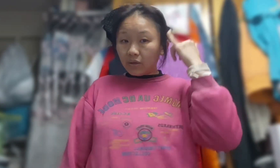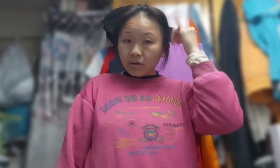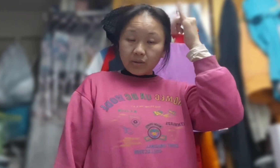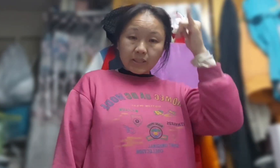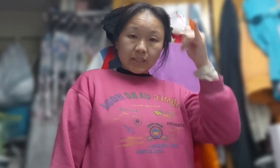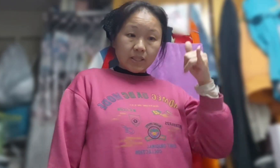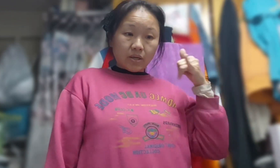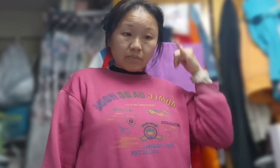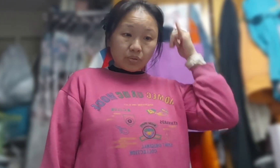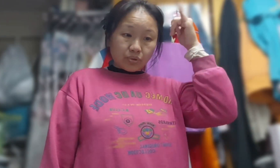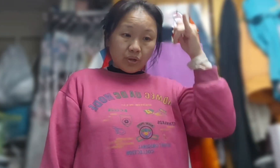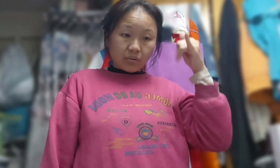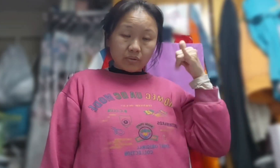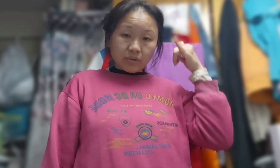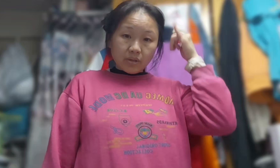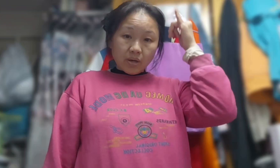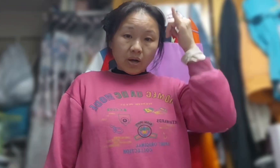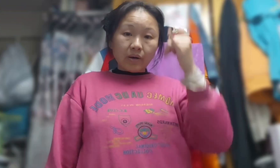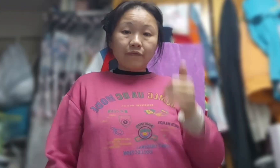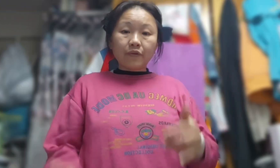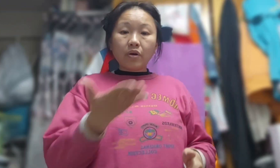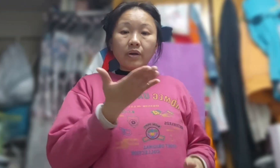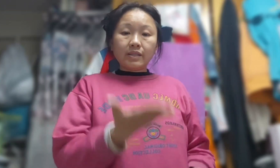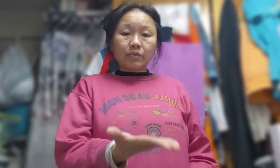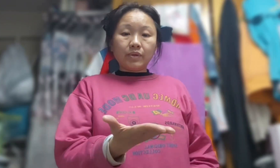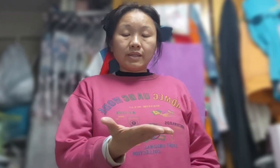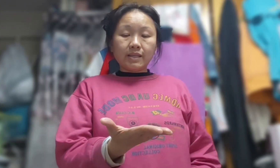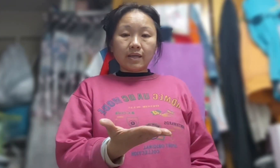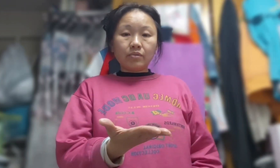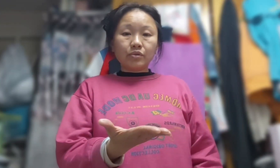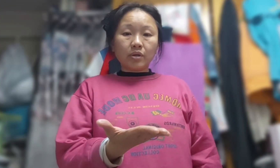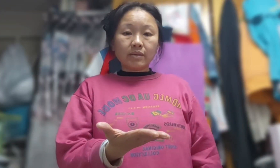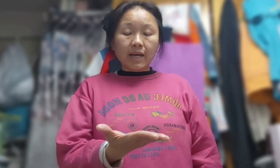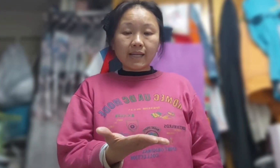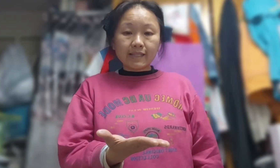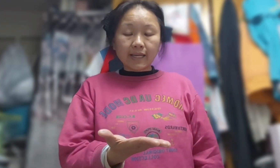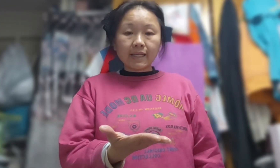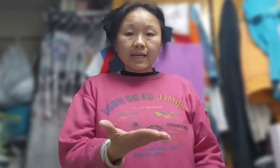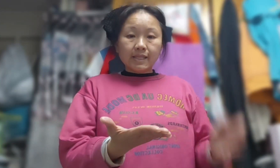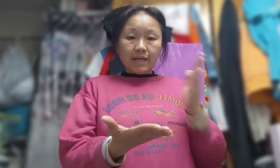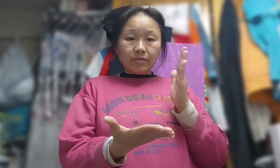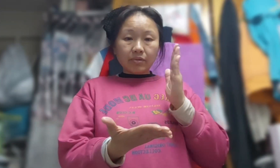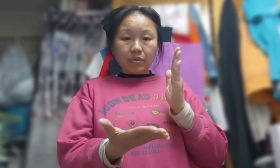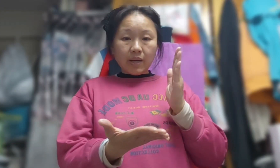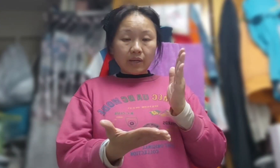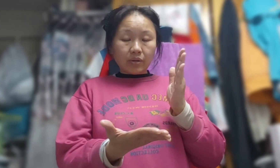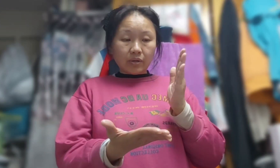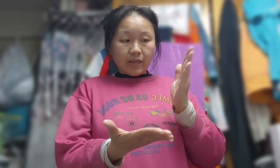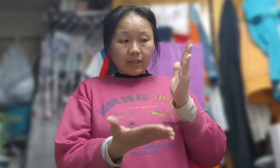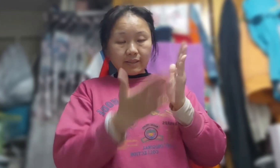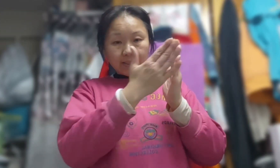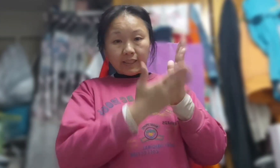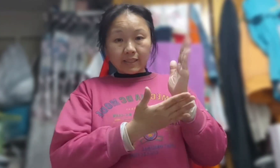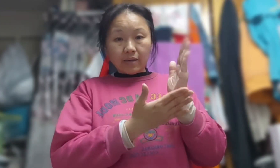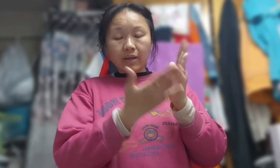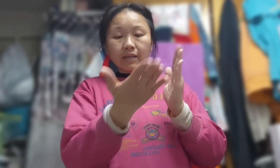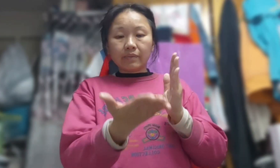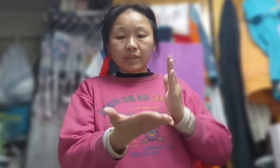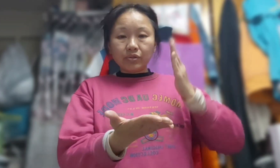向前，呢個係夢想。好啦，方向咧就會一隻手，左手攤直，右手都係一個直嘅手啦。咁跟住就